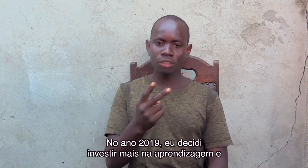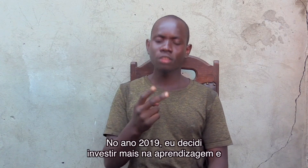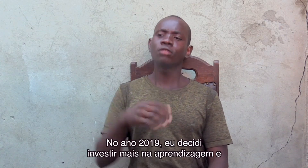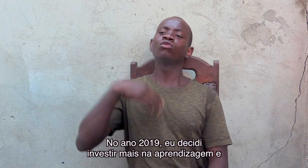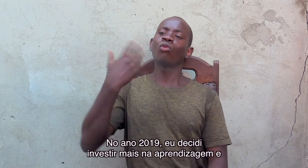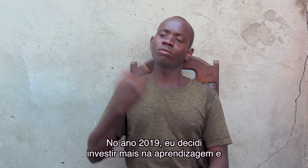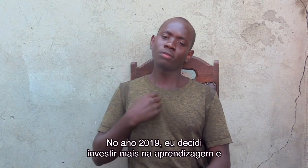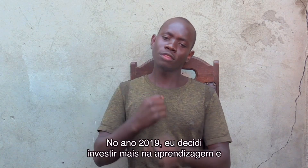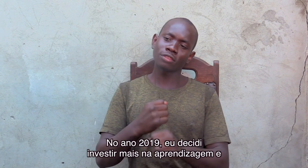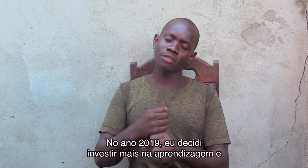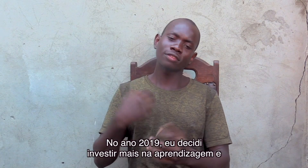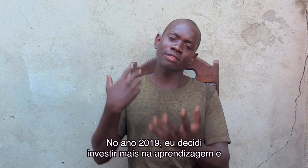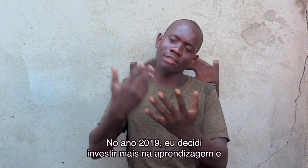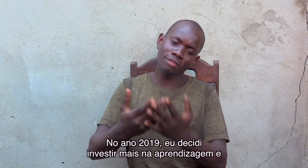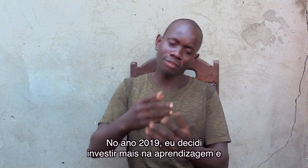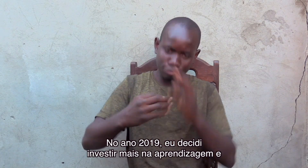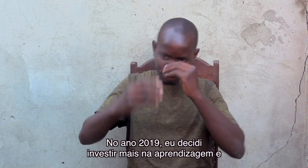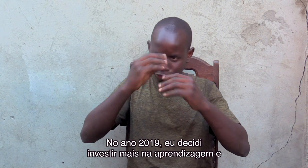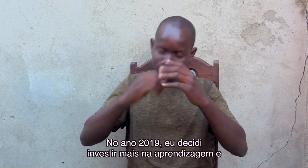No ano 2019, eu decidi investir mais na